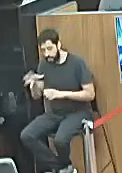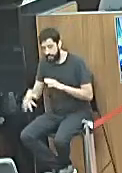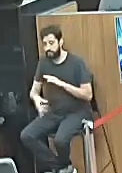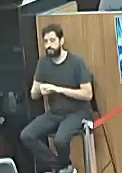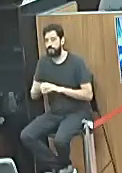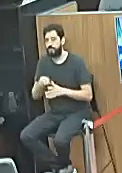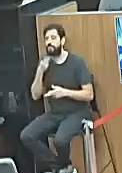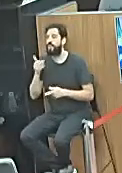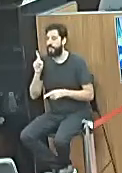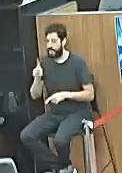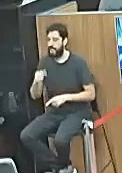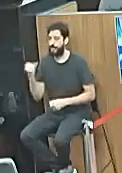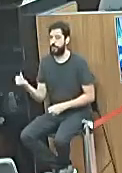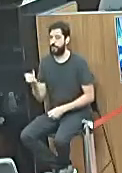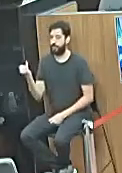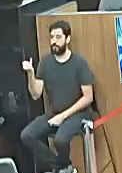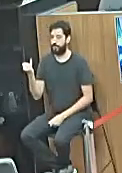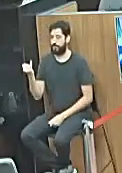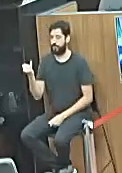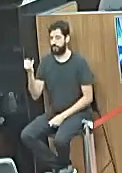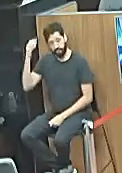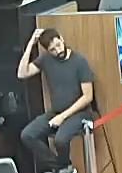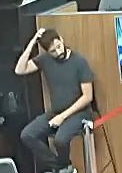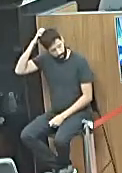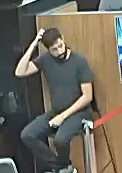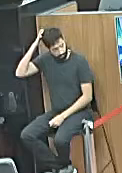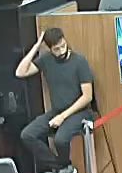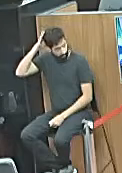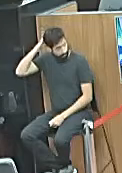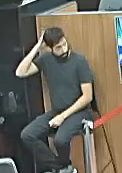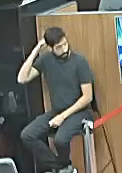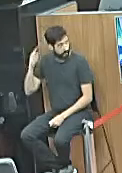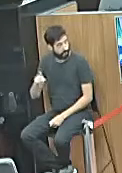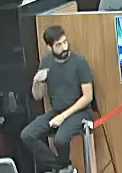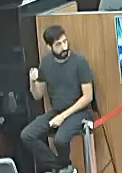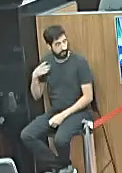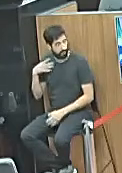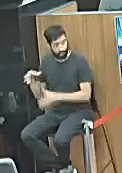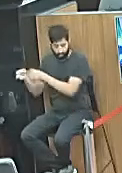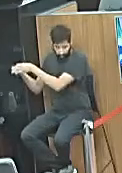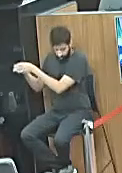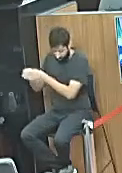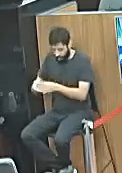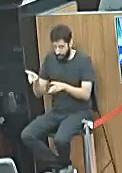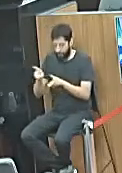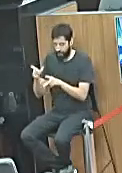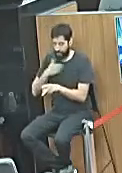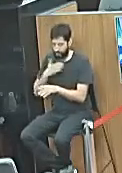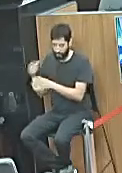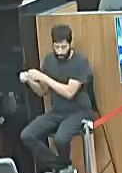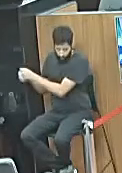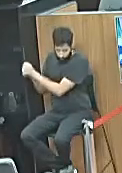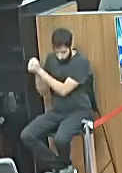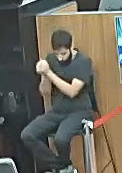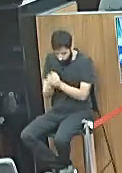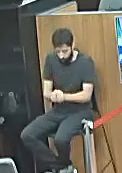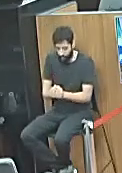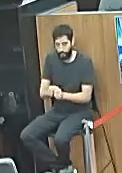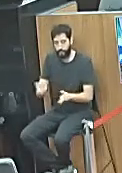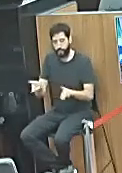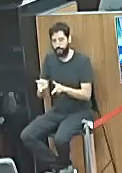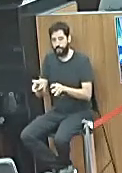o quanto é importante é eu a gente foi trazido por um professor meu mauro professor de planejamento